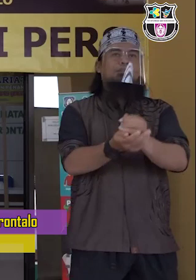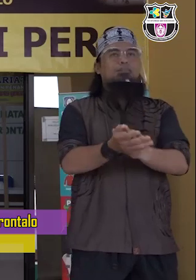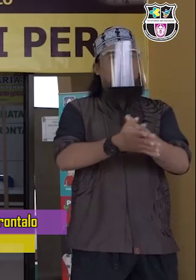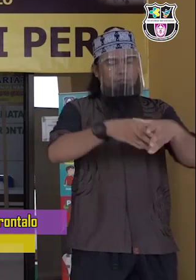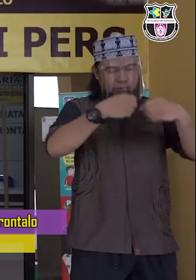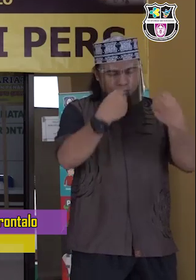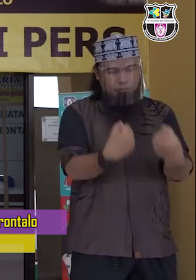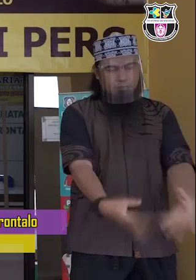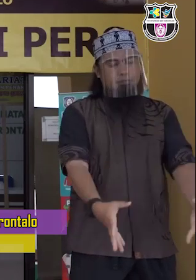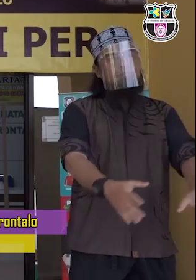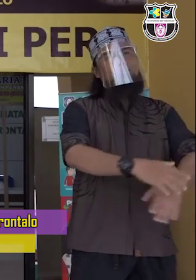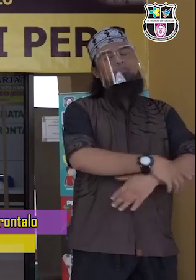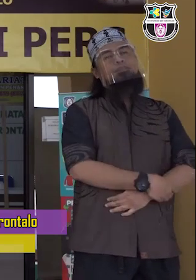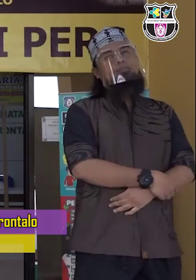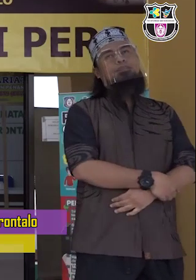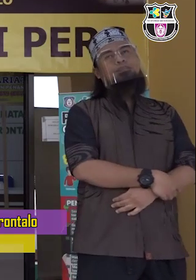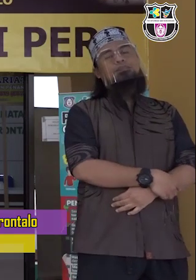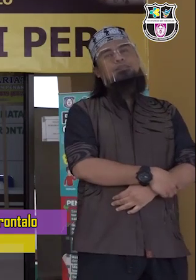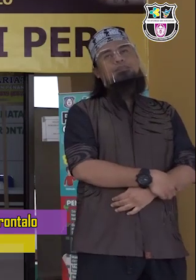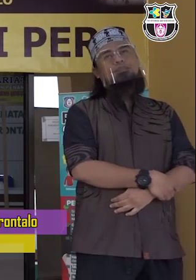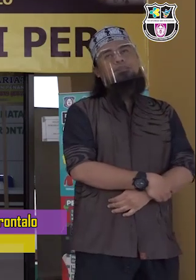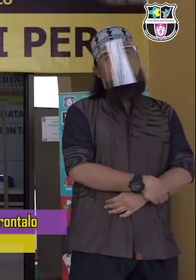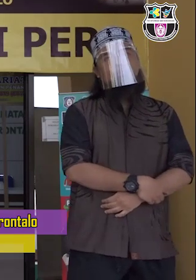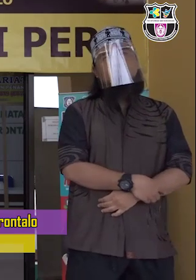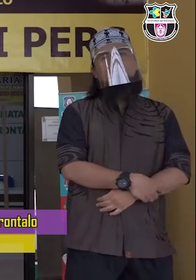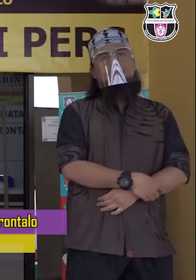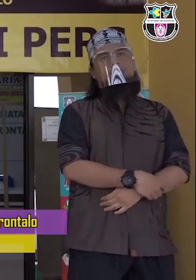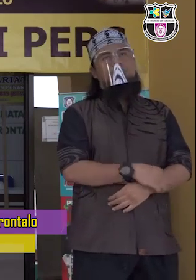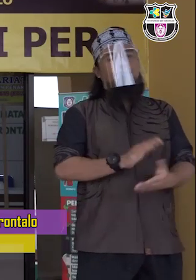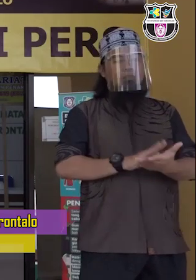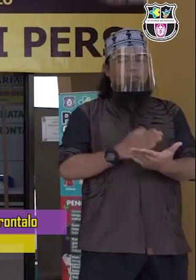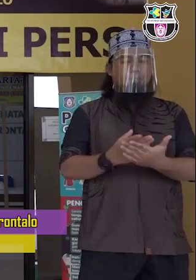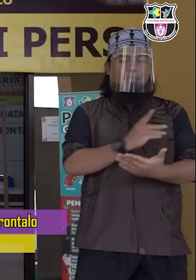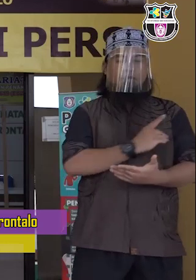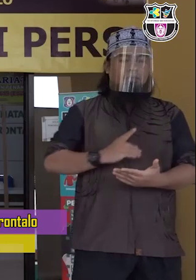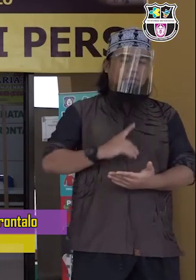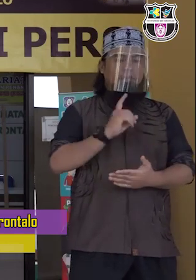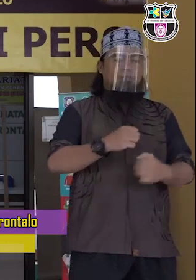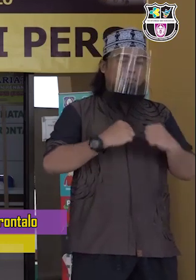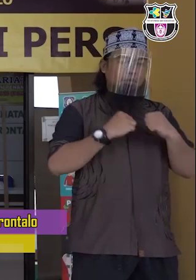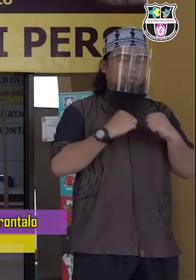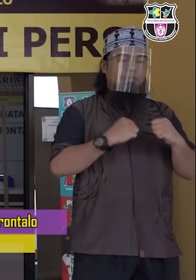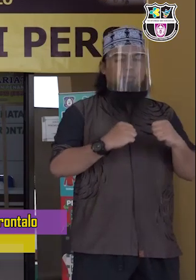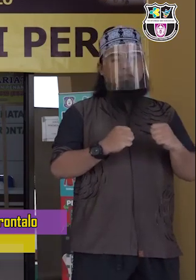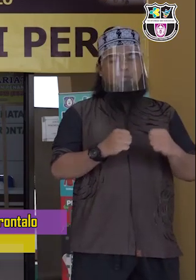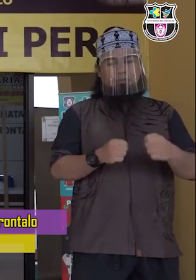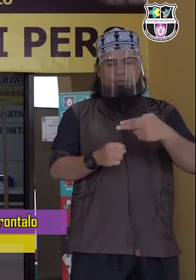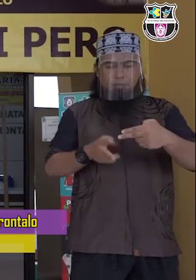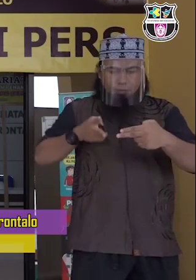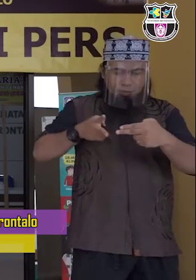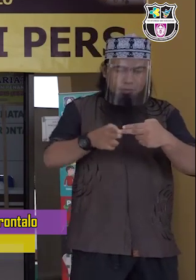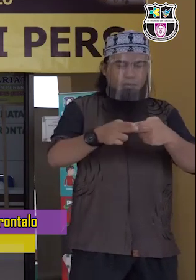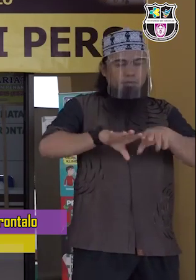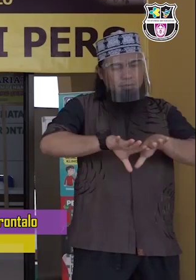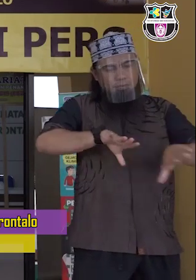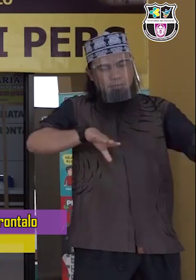sabun di air yang mengalir. Situasi itu akan memutuskan rantai penularan, dan insya Allah dengan